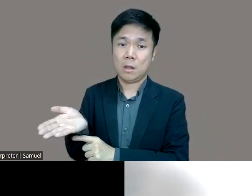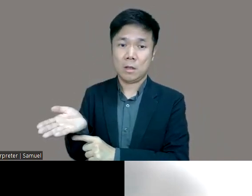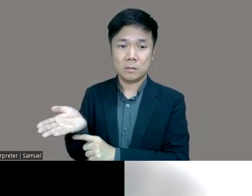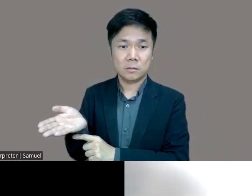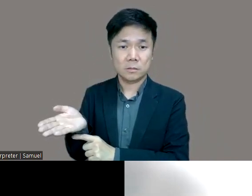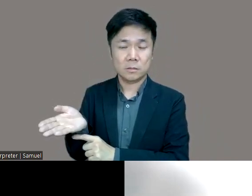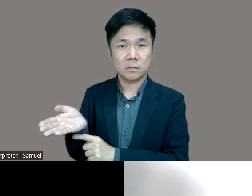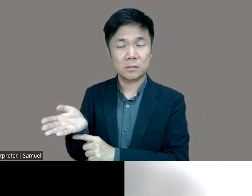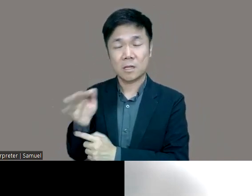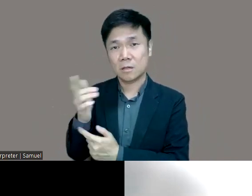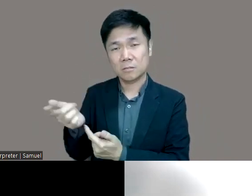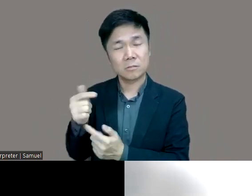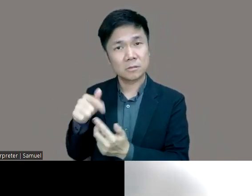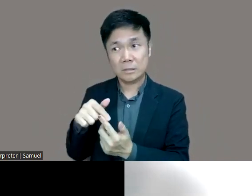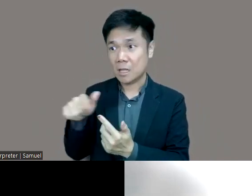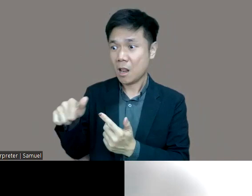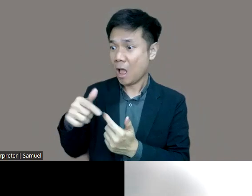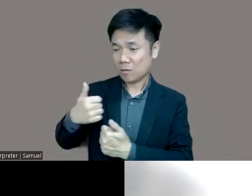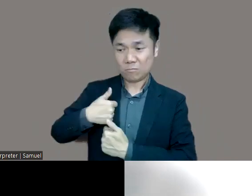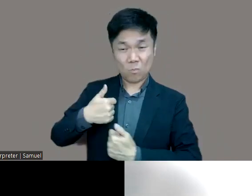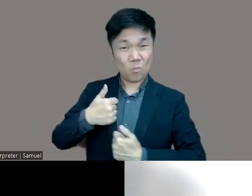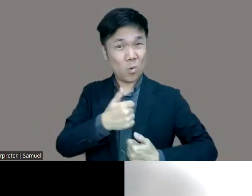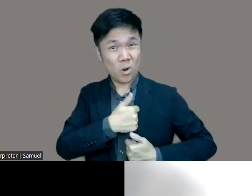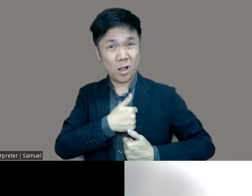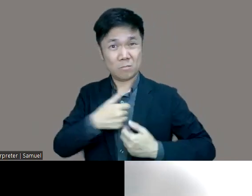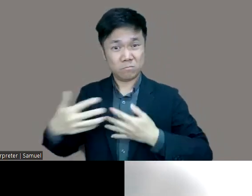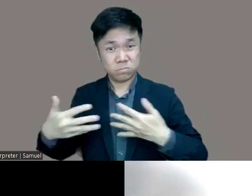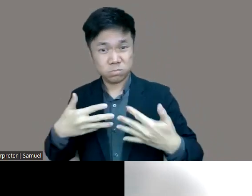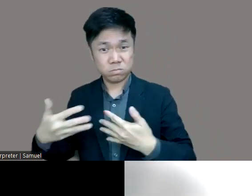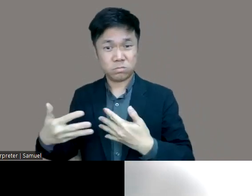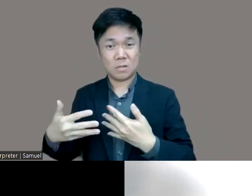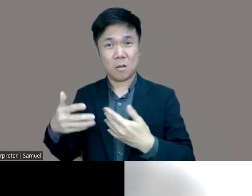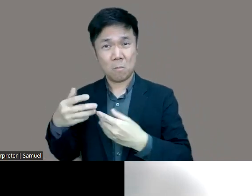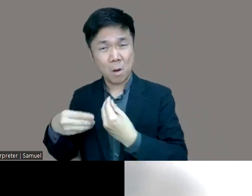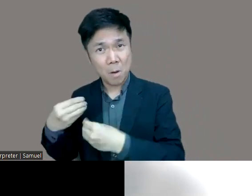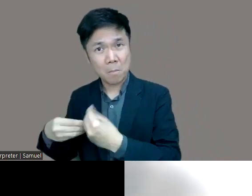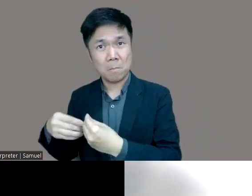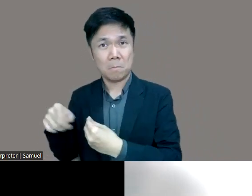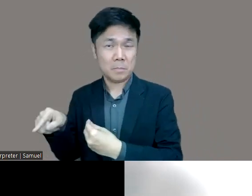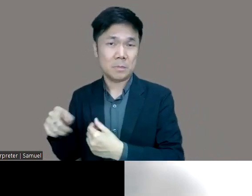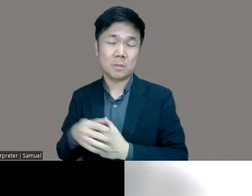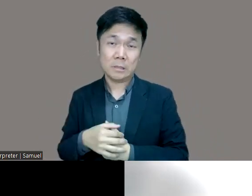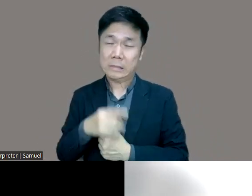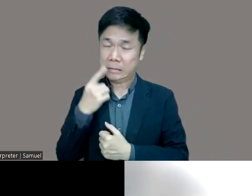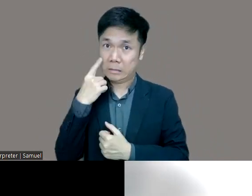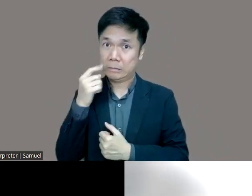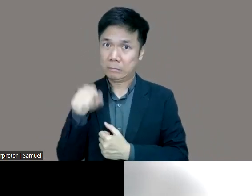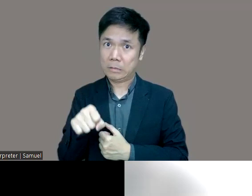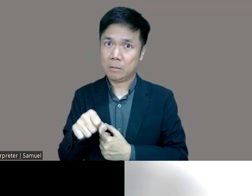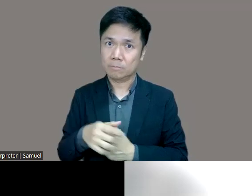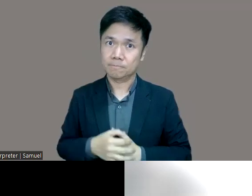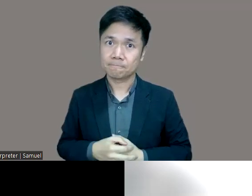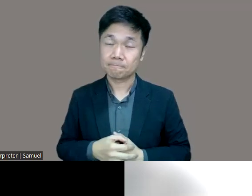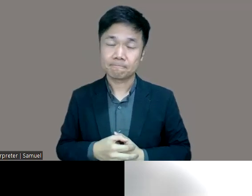sur l'aspect du handicap et comment il est lié au sexe dans